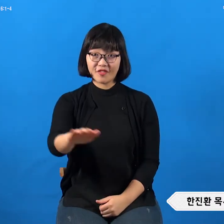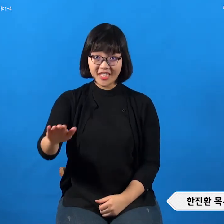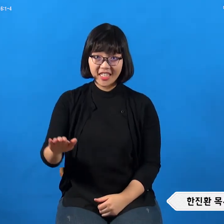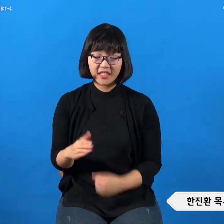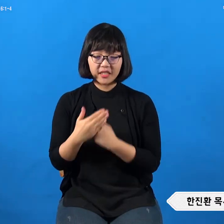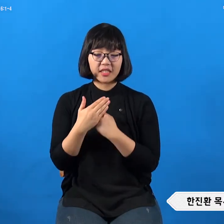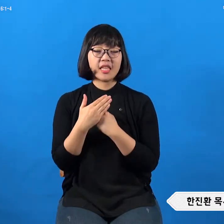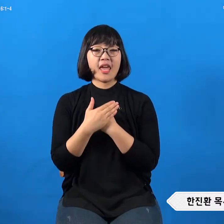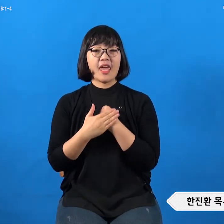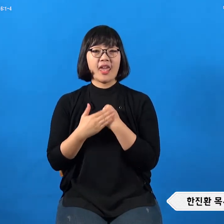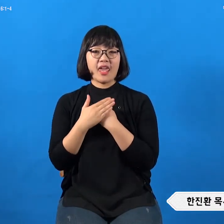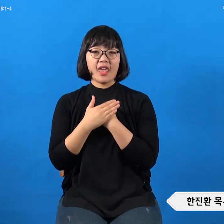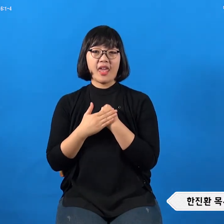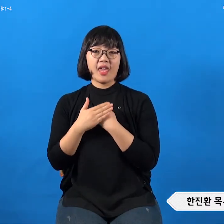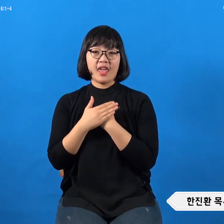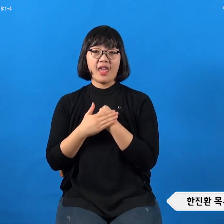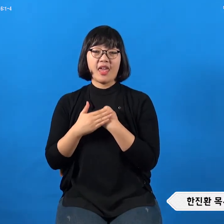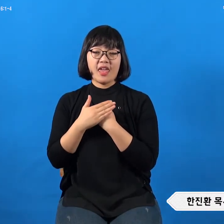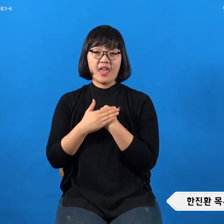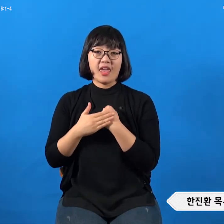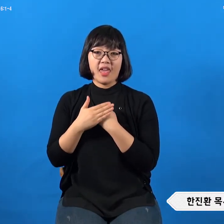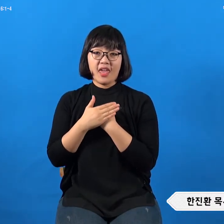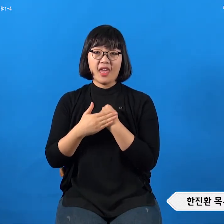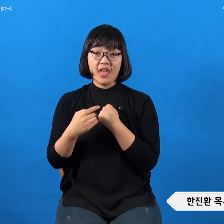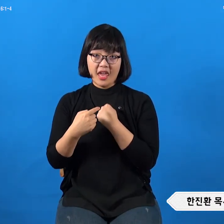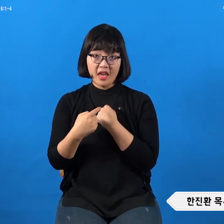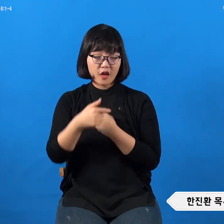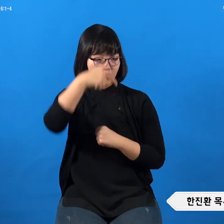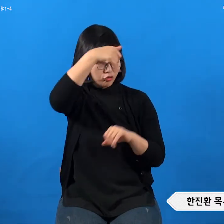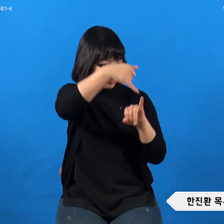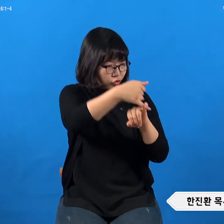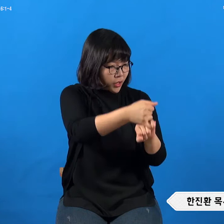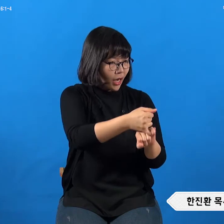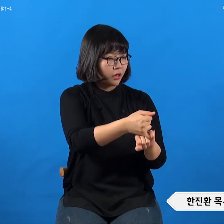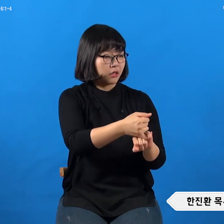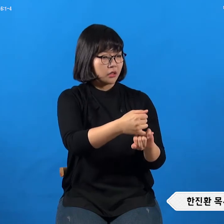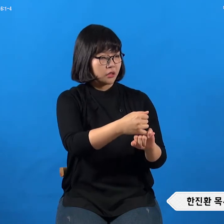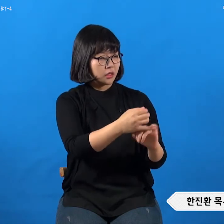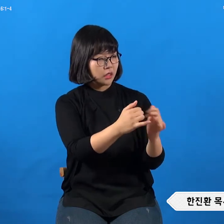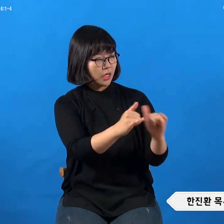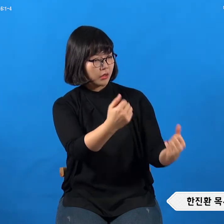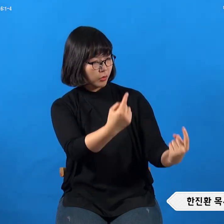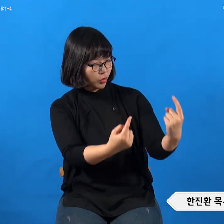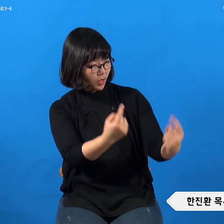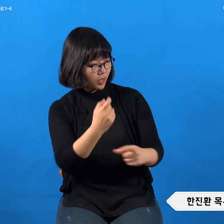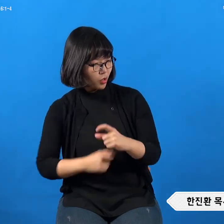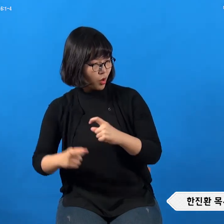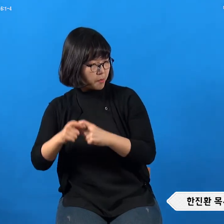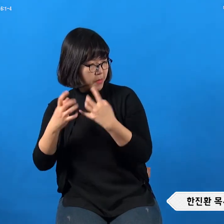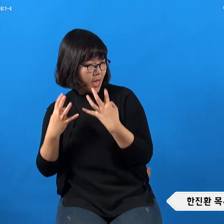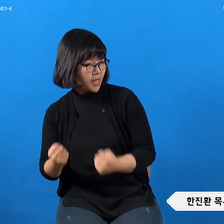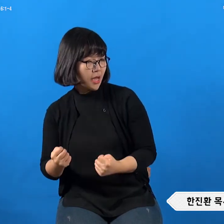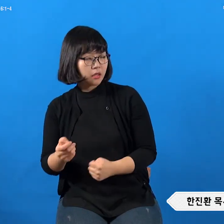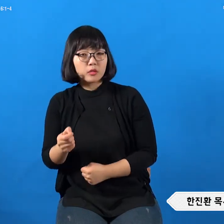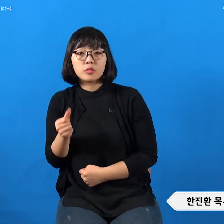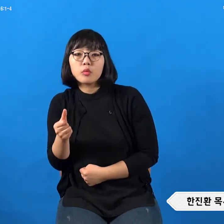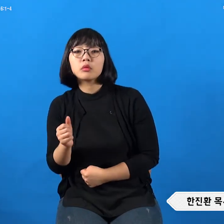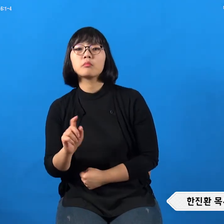우리는 은혜라고 하는 이 빚을 구약 백성들보다 더 많이 졌습니까? 아닙니까? 좀 더